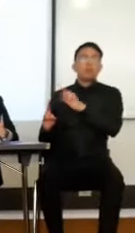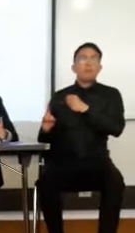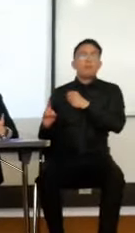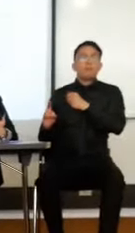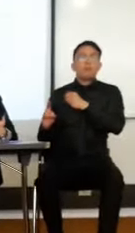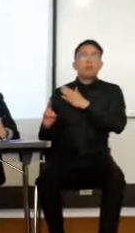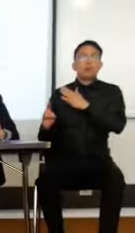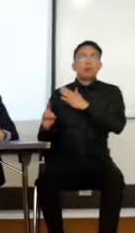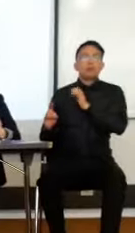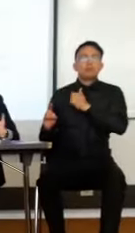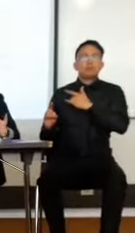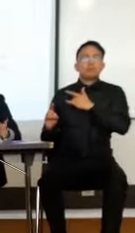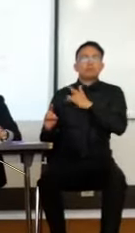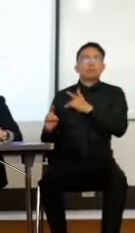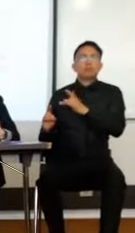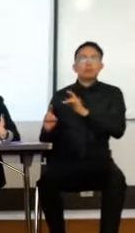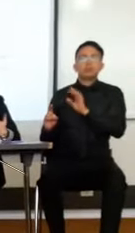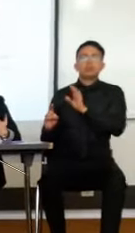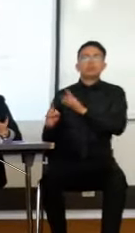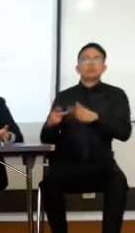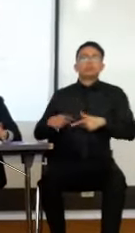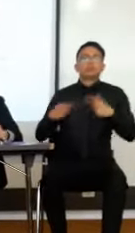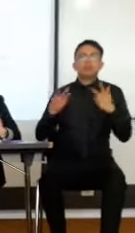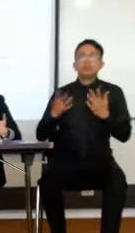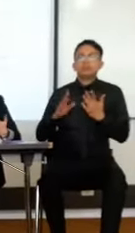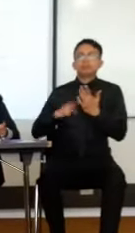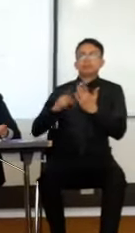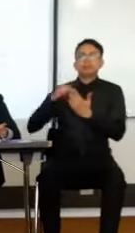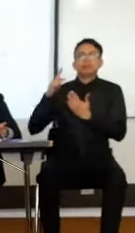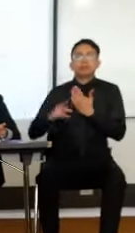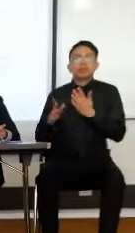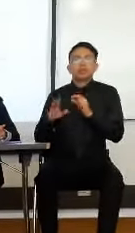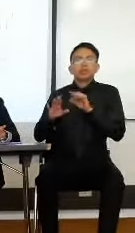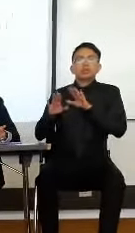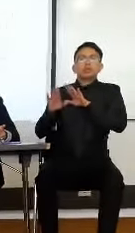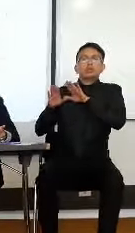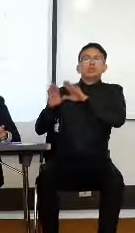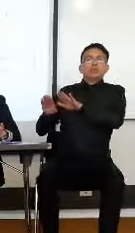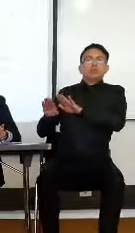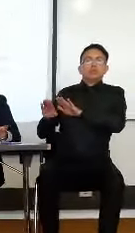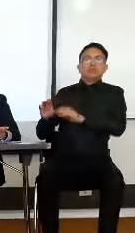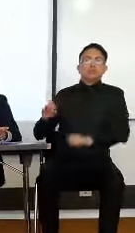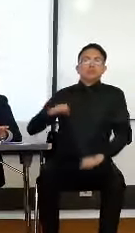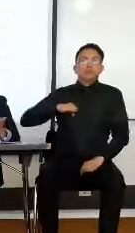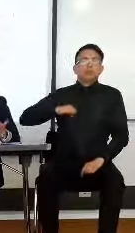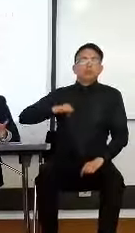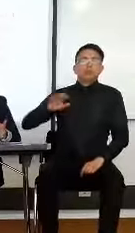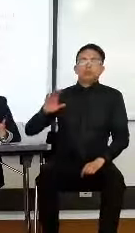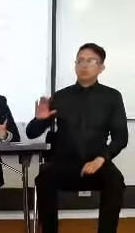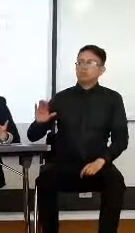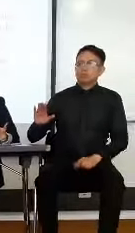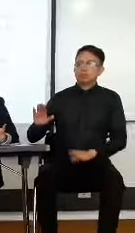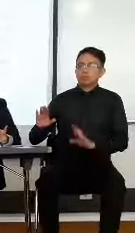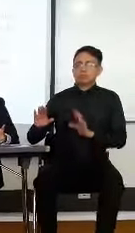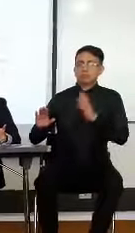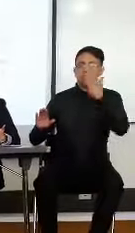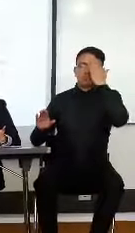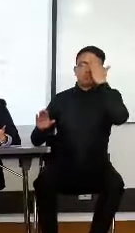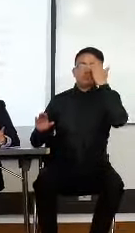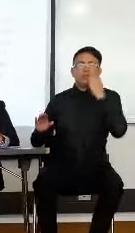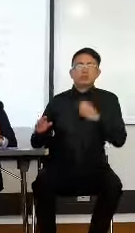a lo que quiere para su proyecto de vida, para su vida, frente a su cuerpo, frente al ejercicio de su sexualidad. Y eso fue un gran aprendizaje, porque siempre estamos